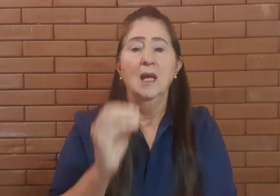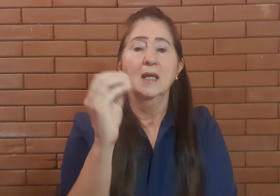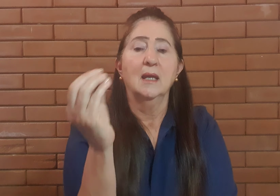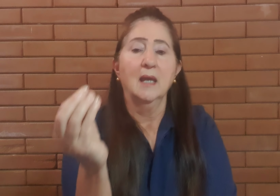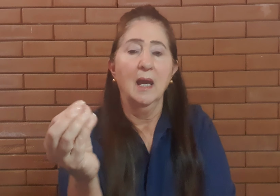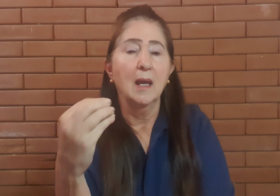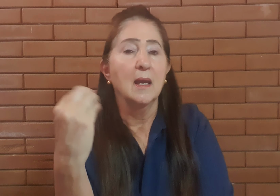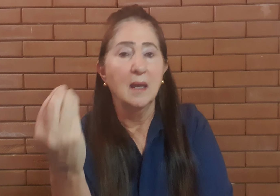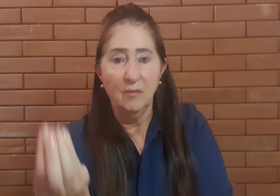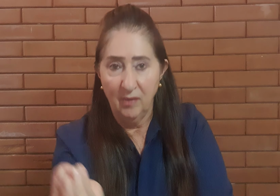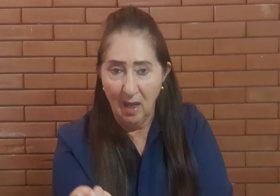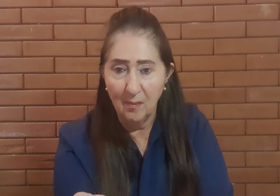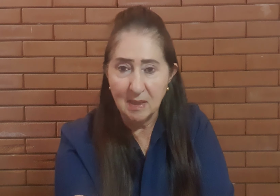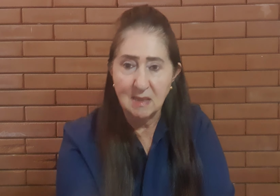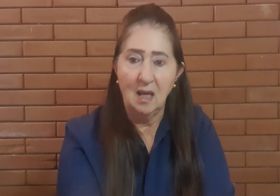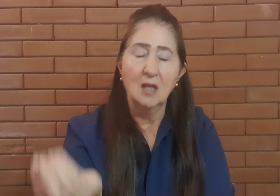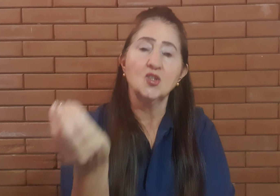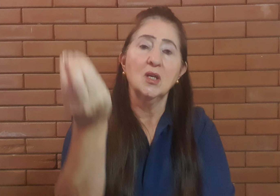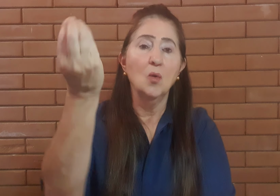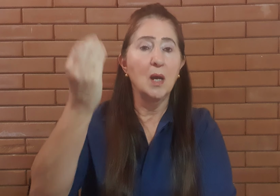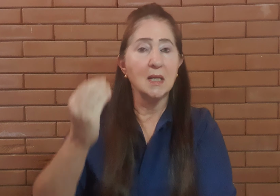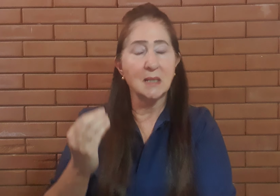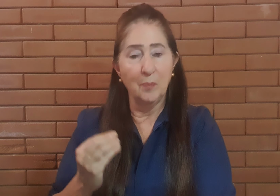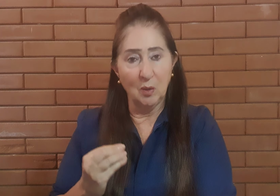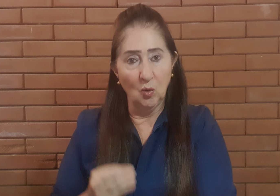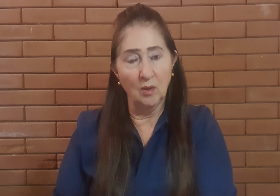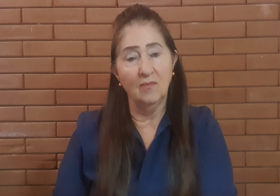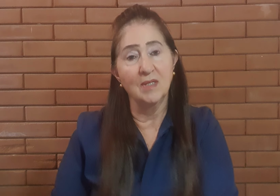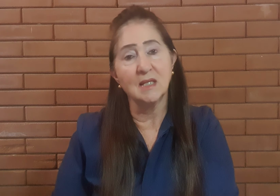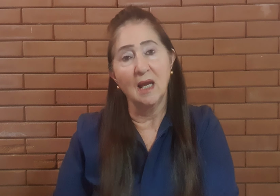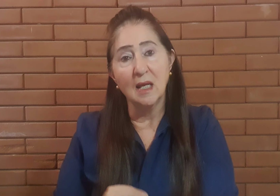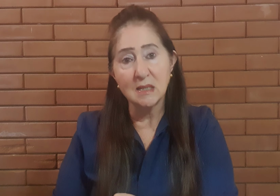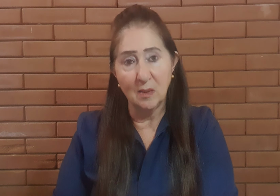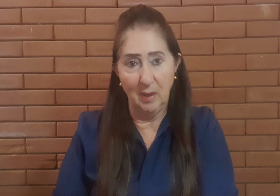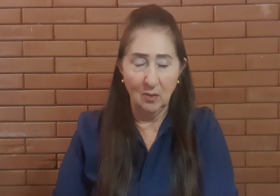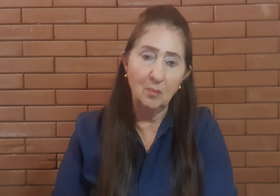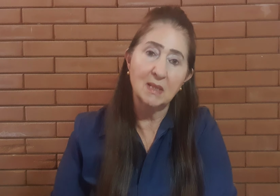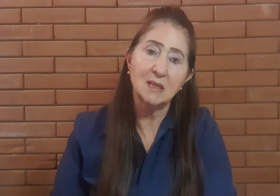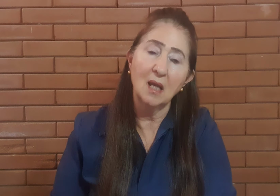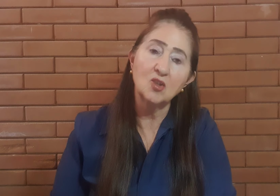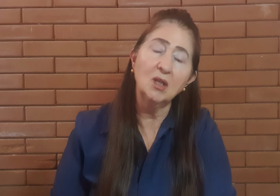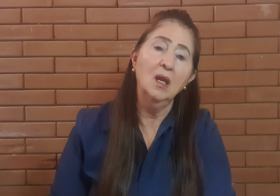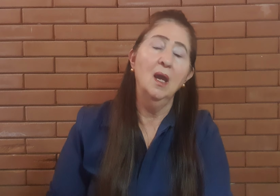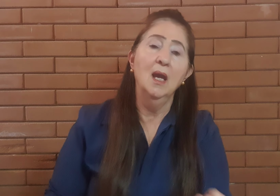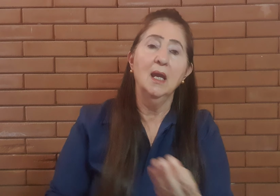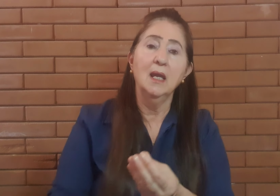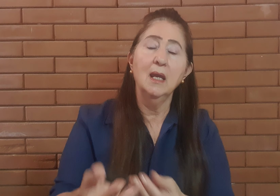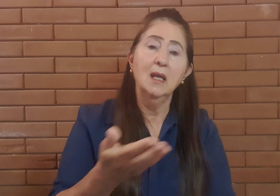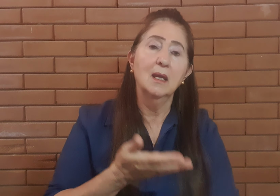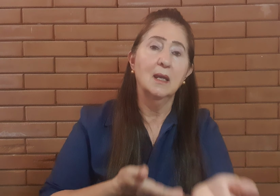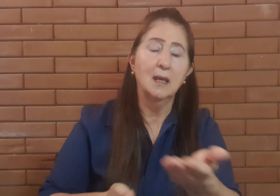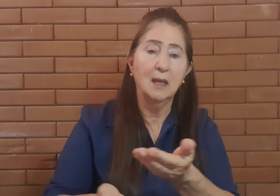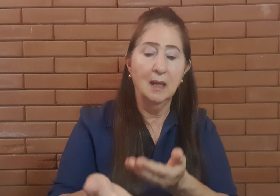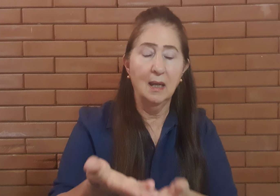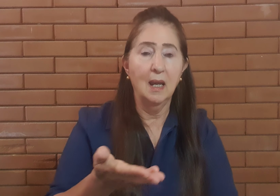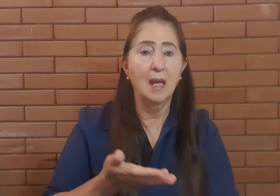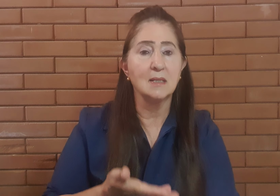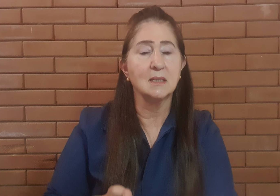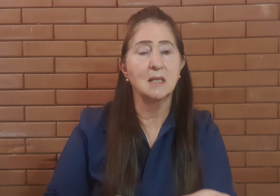que quer enviar a mensagem, o receptor, que vai estar recebendo a mensagem, e